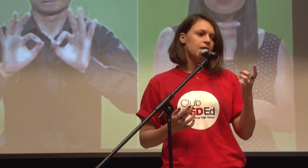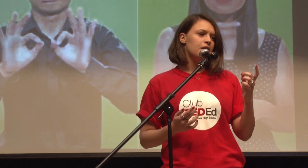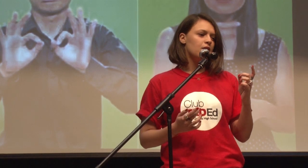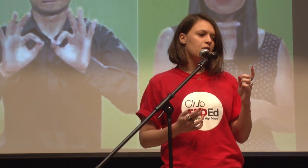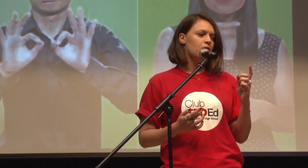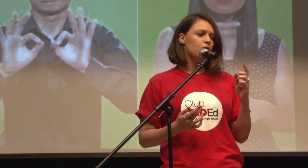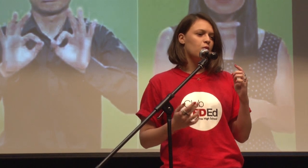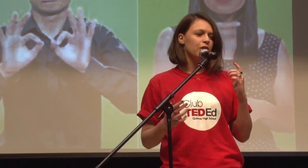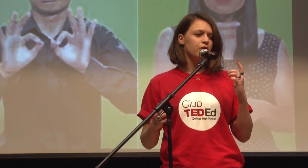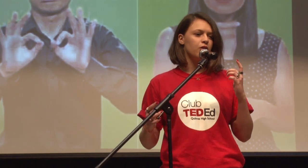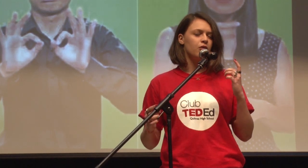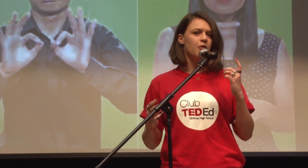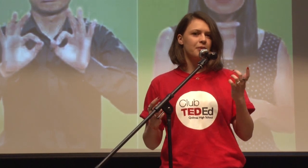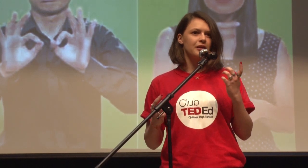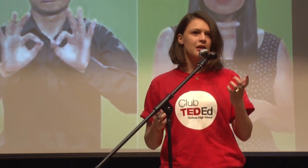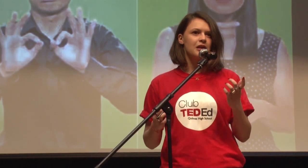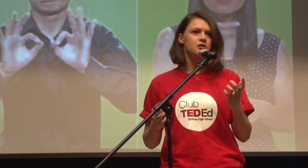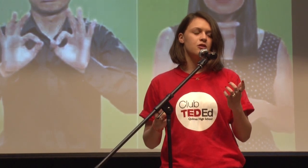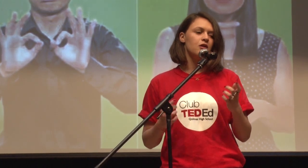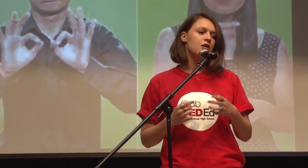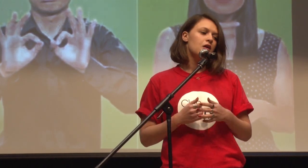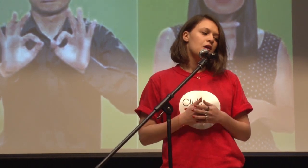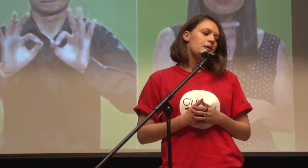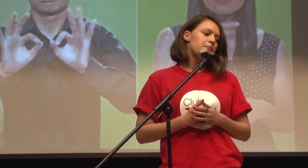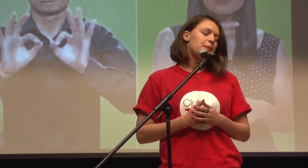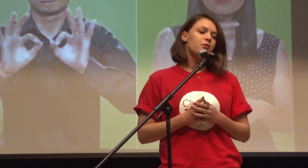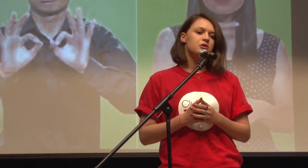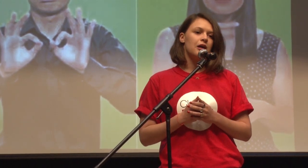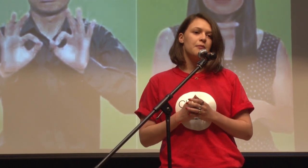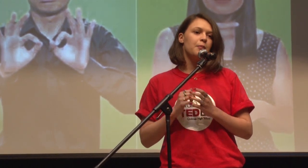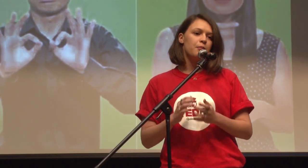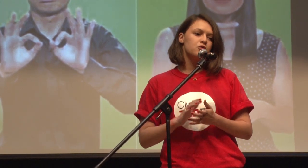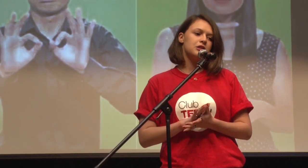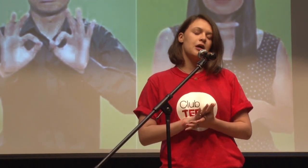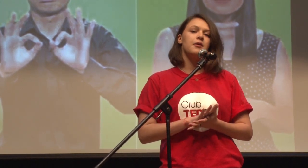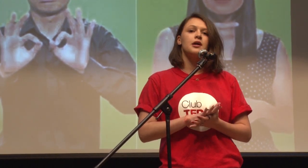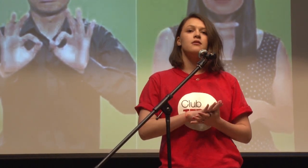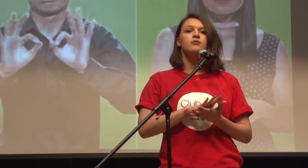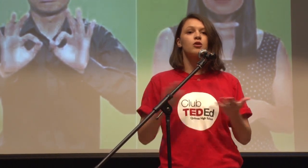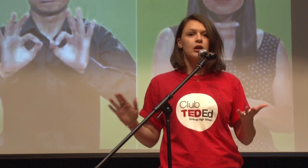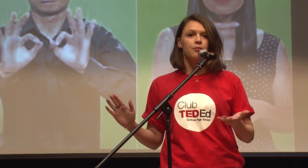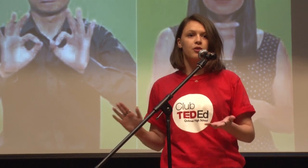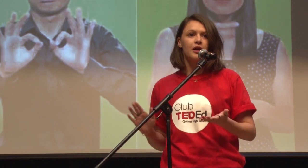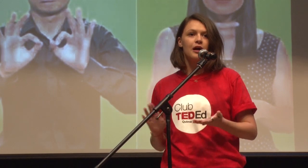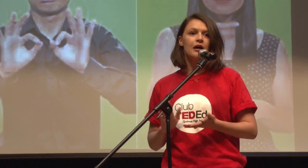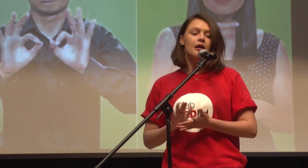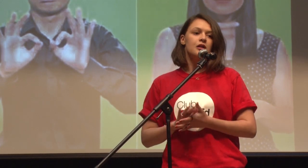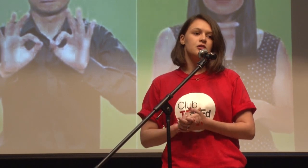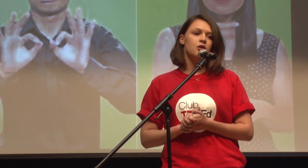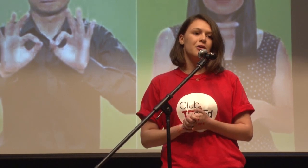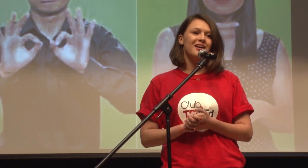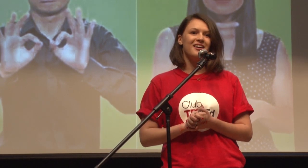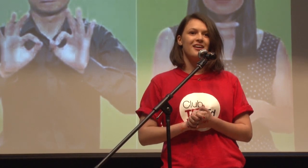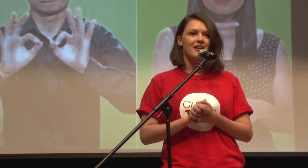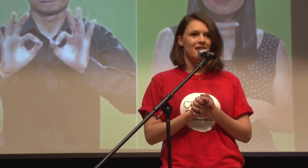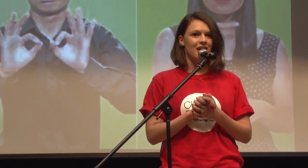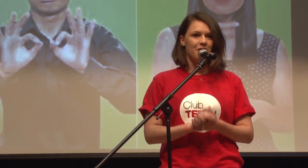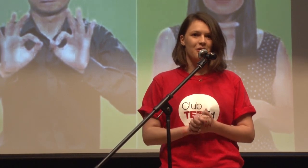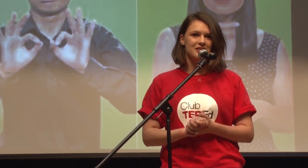Y cuando comprendí eso me propuse saber todo lo que podía sobre la lengua de